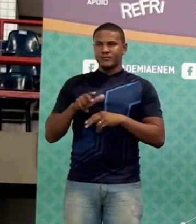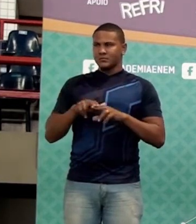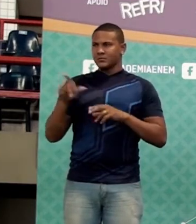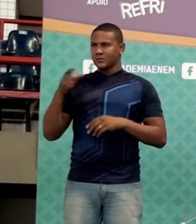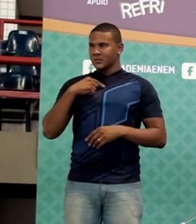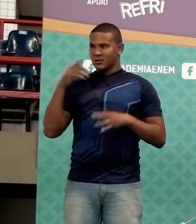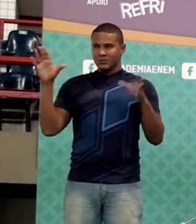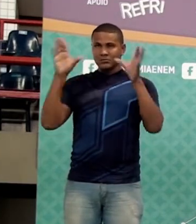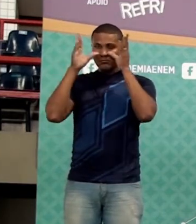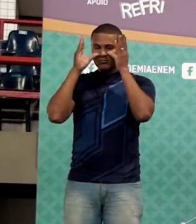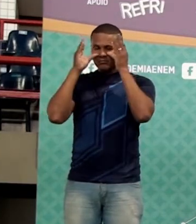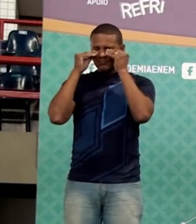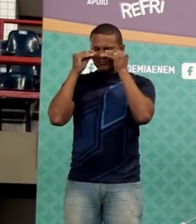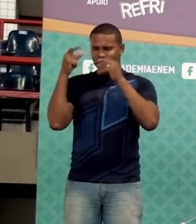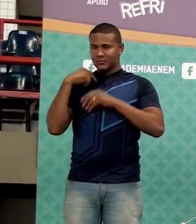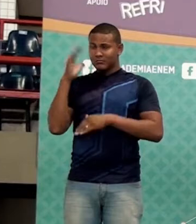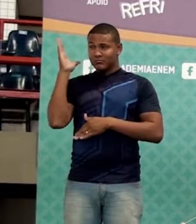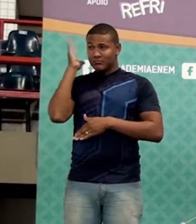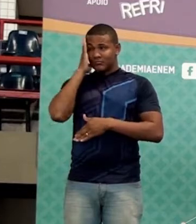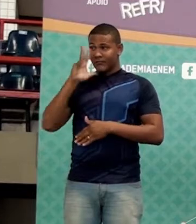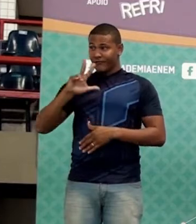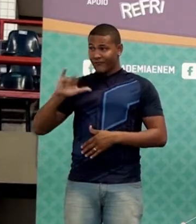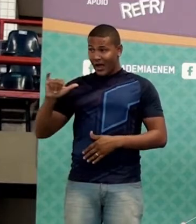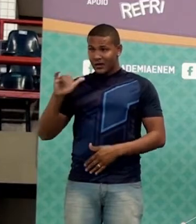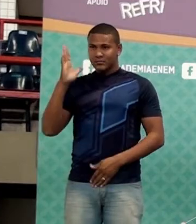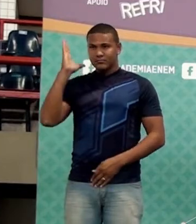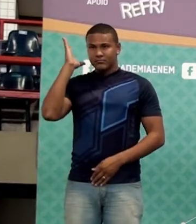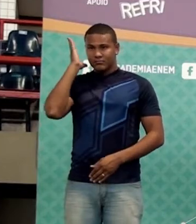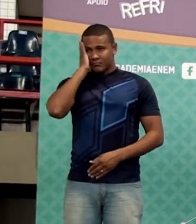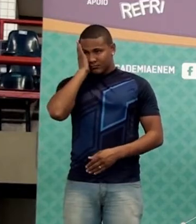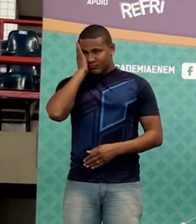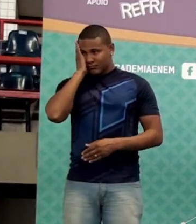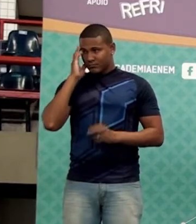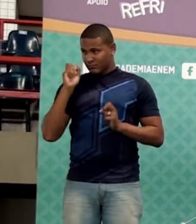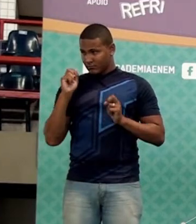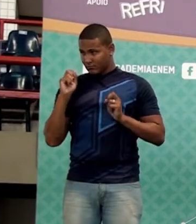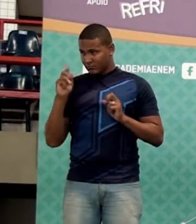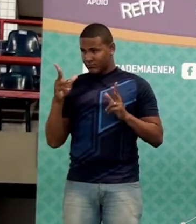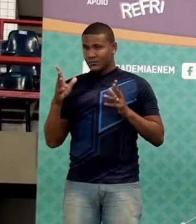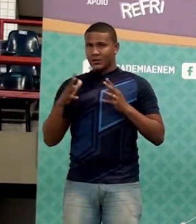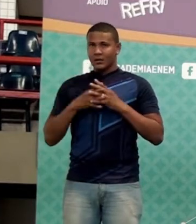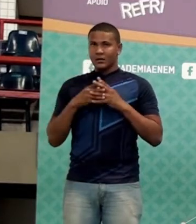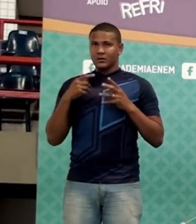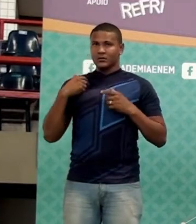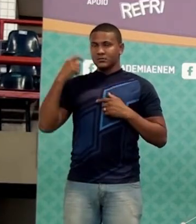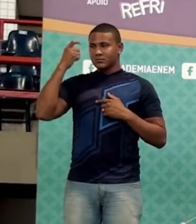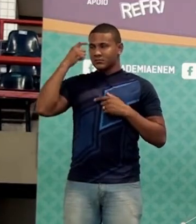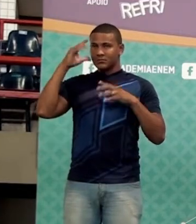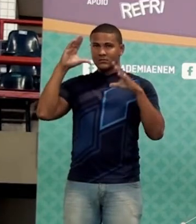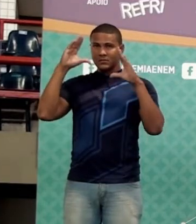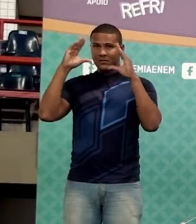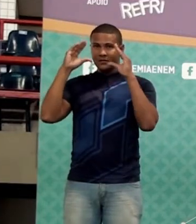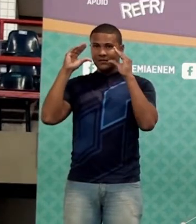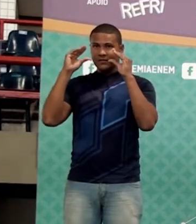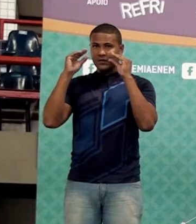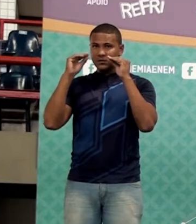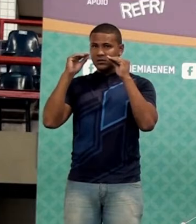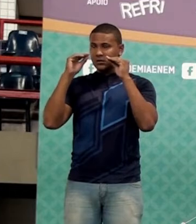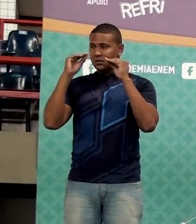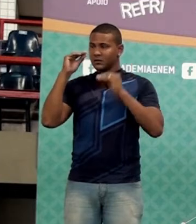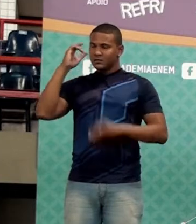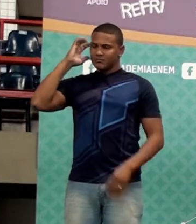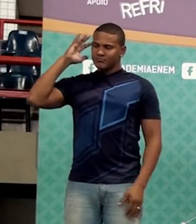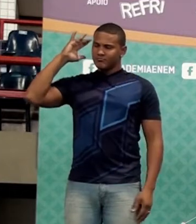seu quarto, no seu cantinho, na sua rede, onde quer que seja, no seu colchão, e se